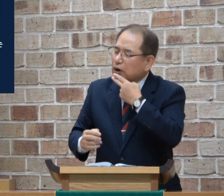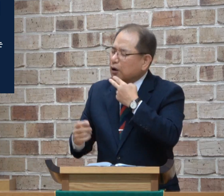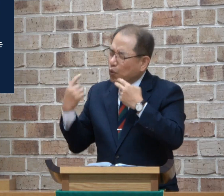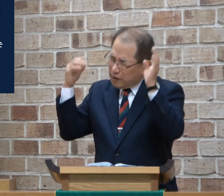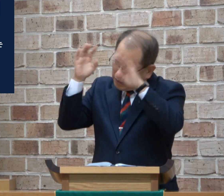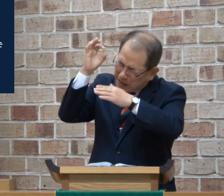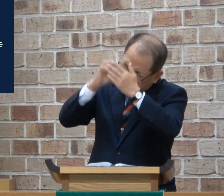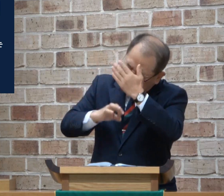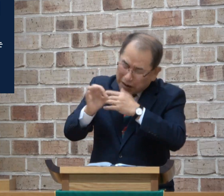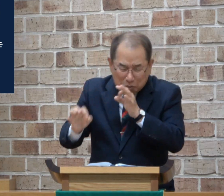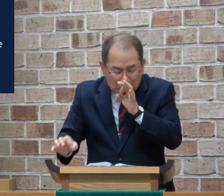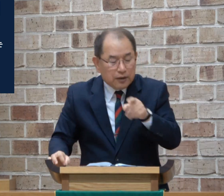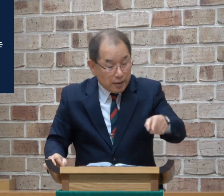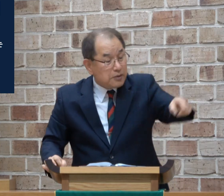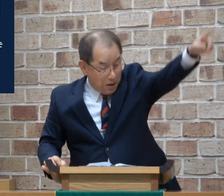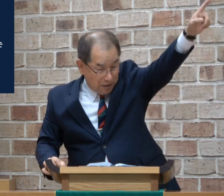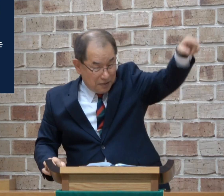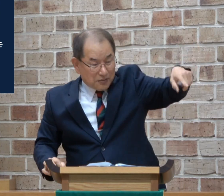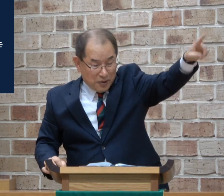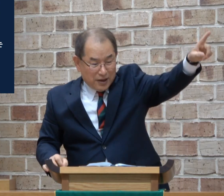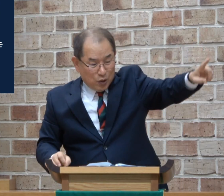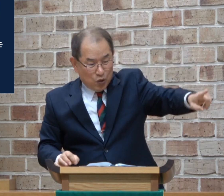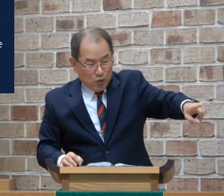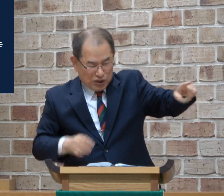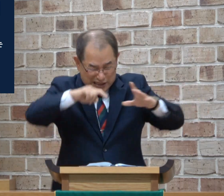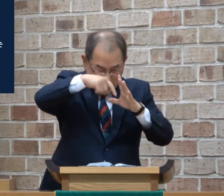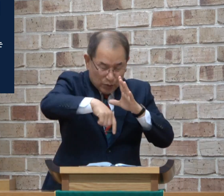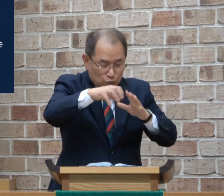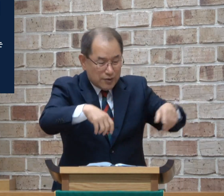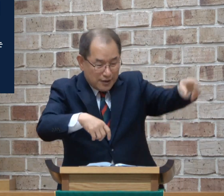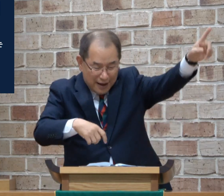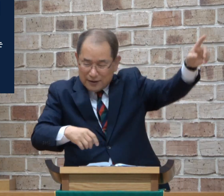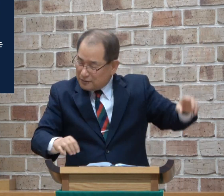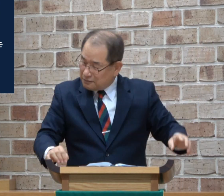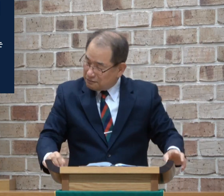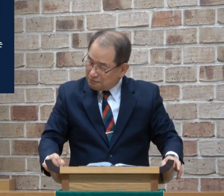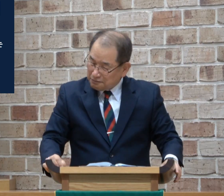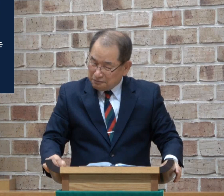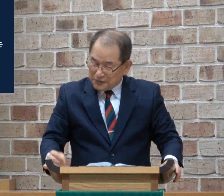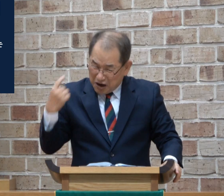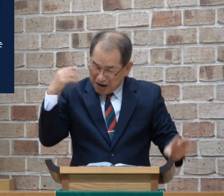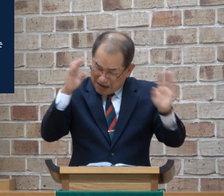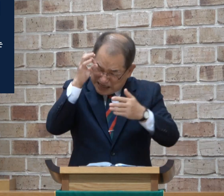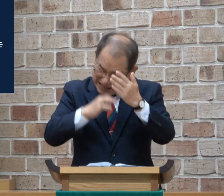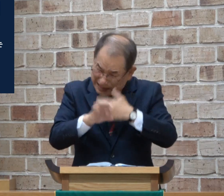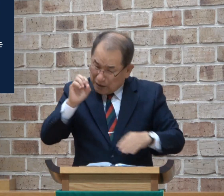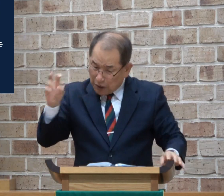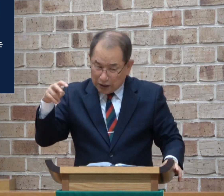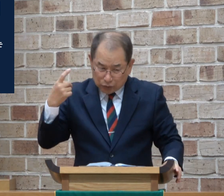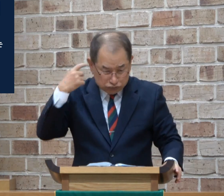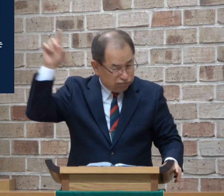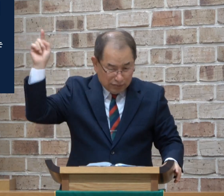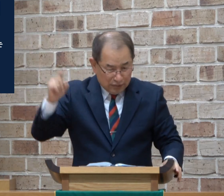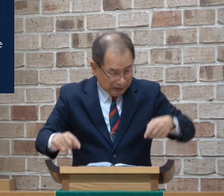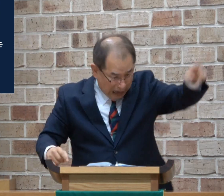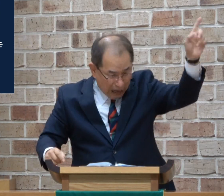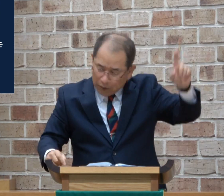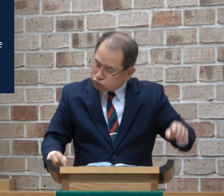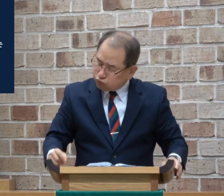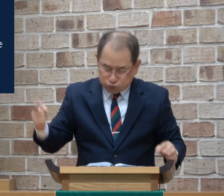못 잡았는데 예수님께서 말씀하신 곳에 고기를 잡으러 갑니다.